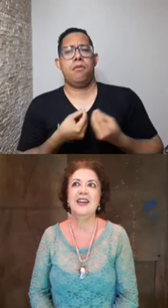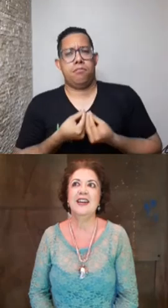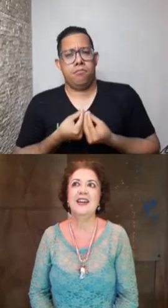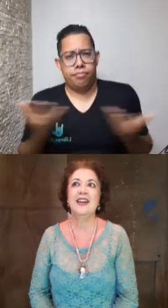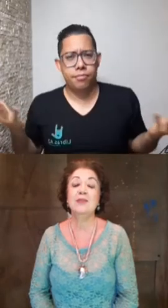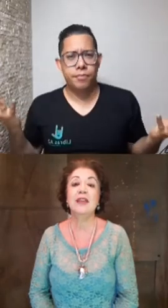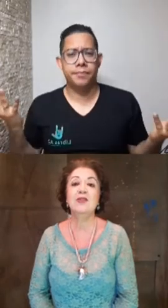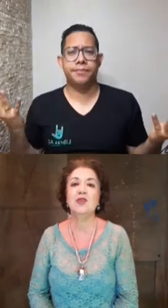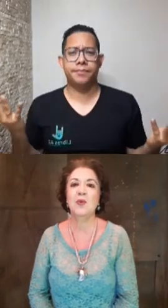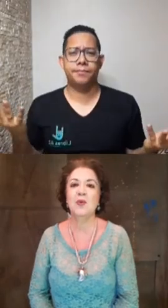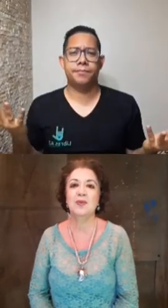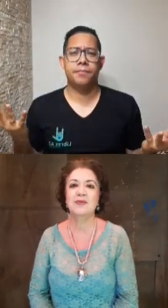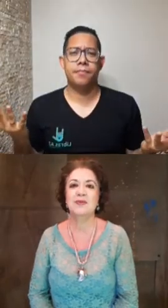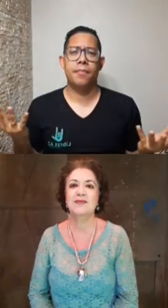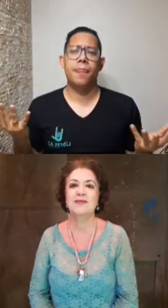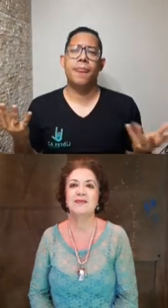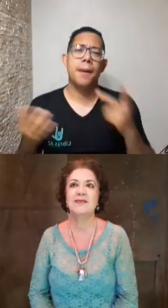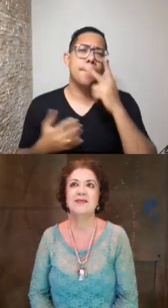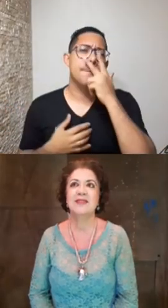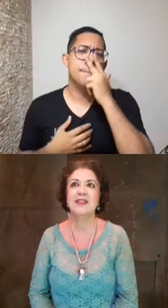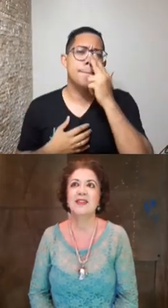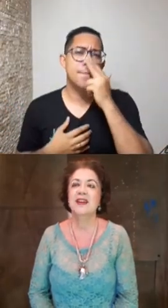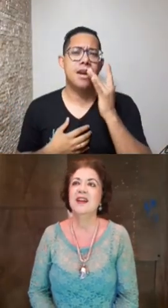é um tesouro.